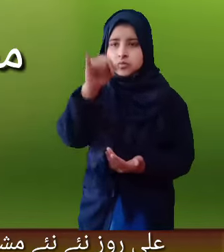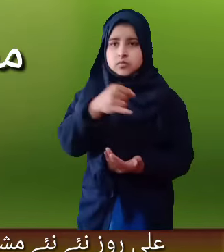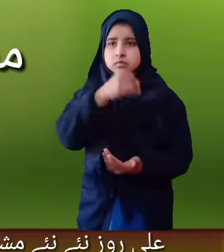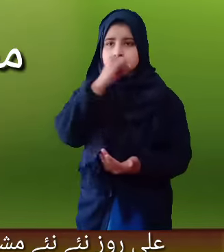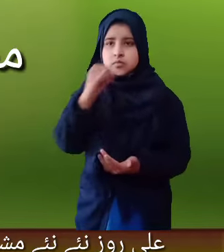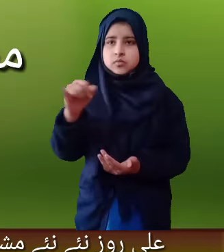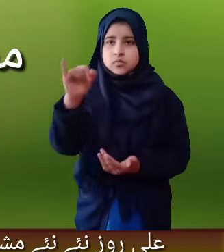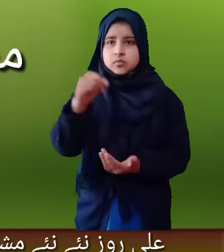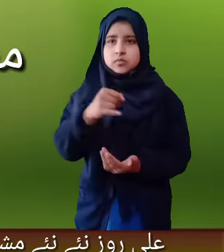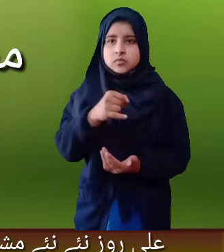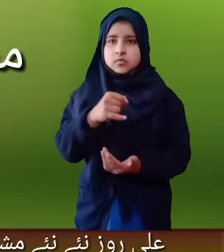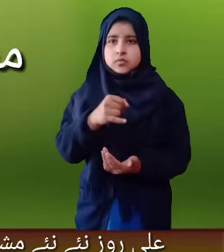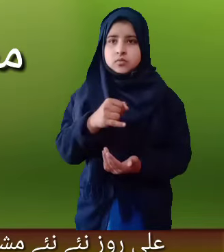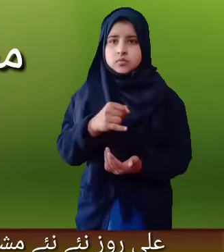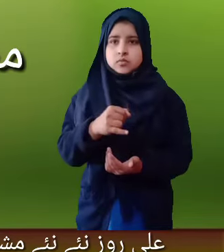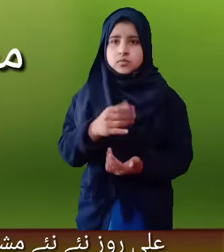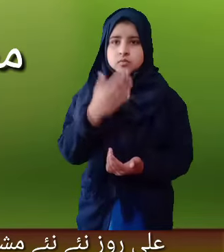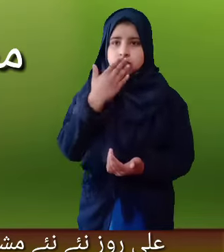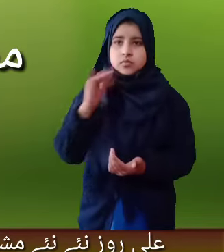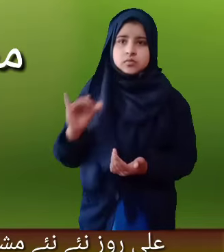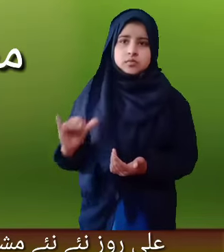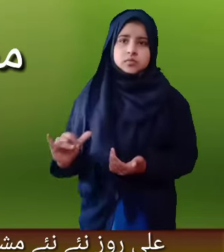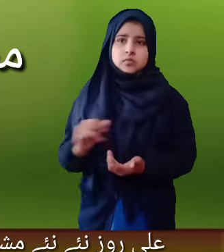मुशाहिदे करता है।